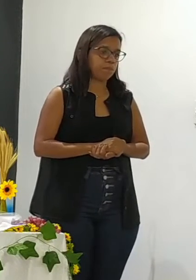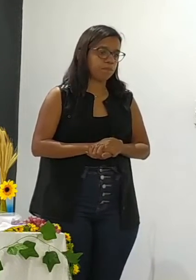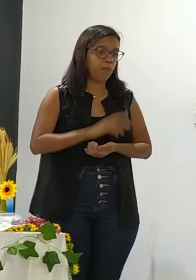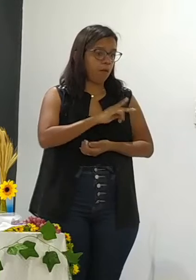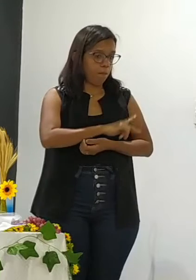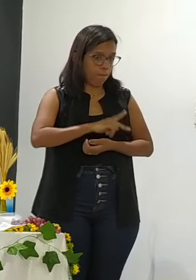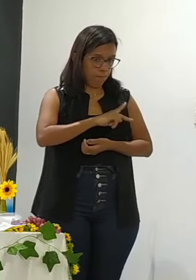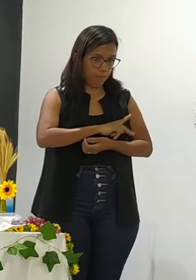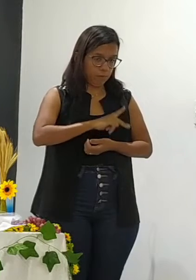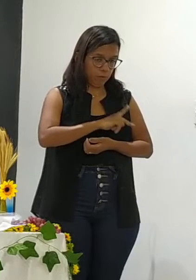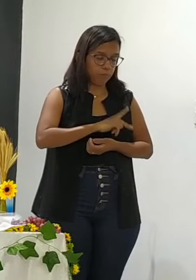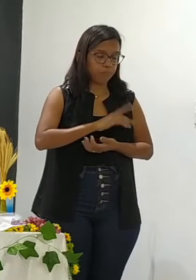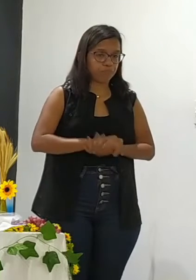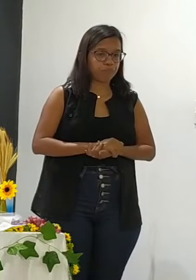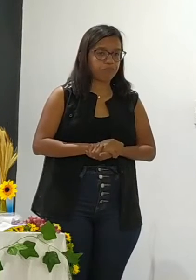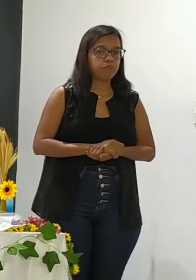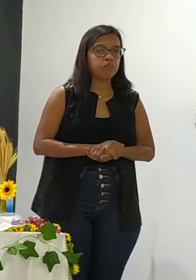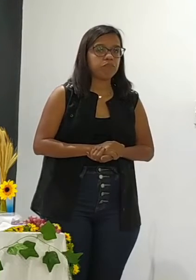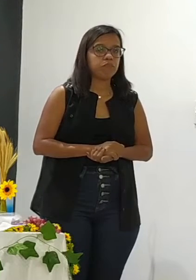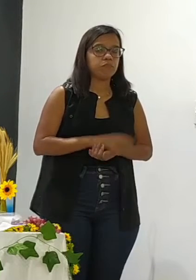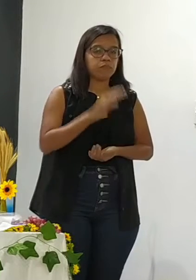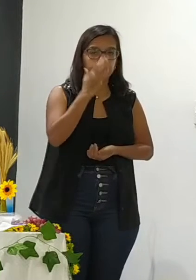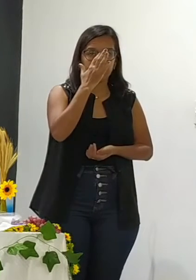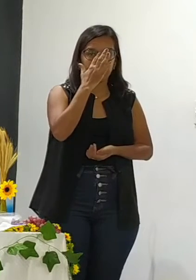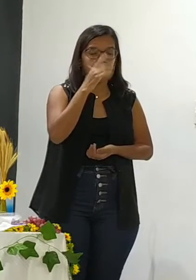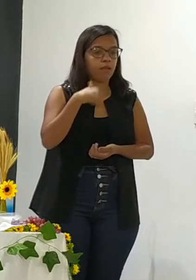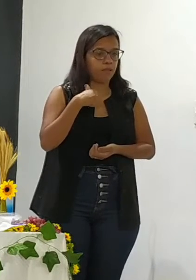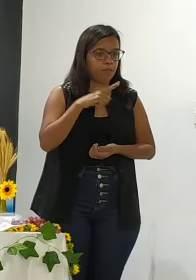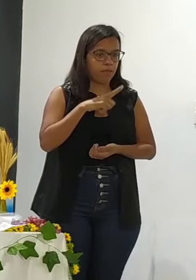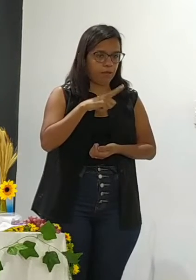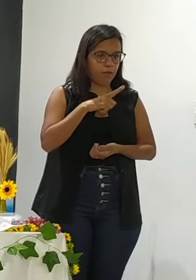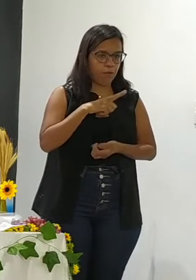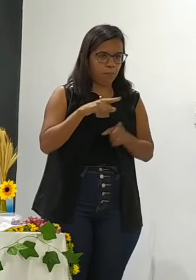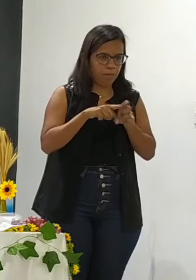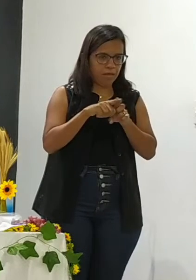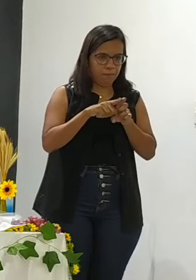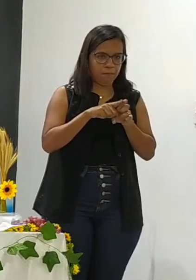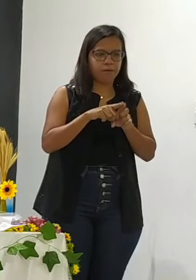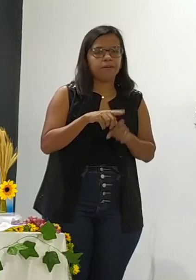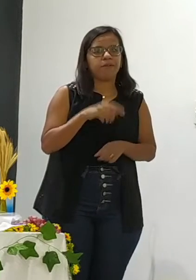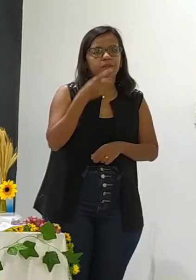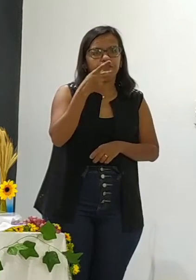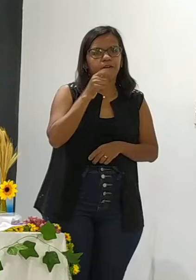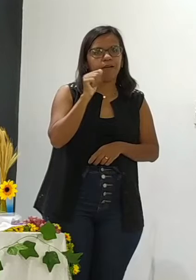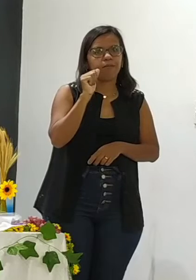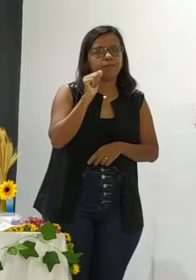Paulo, irmão, o apóstolo Paulo tem uma irmã lá na minha igreja, uma diaconisa que ela fala assim, pastor Ramos.